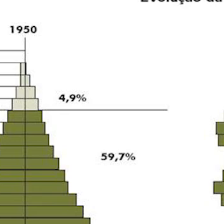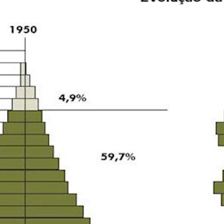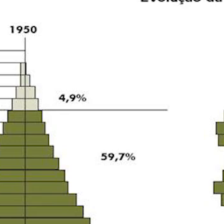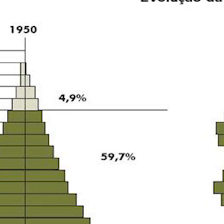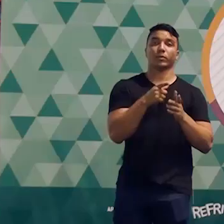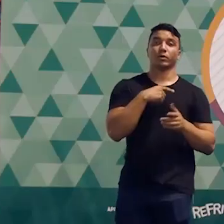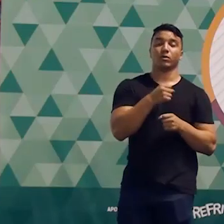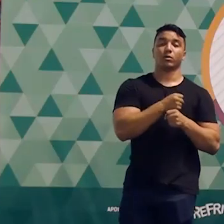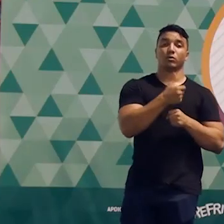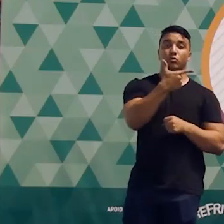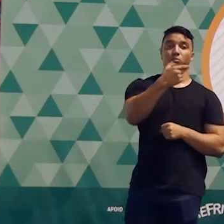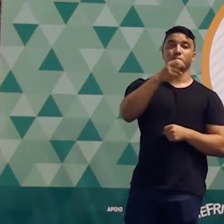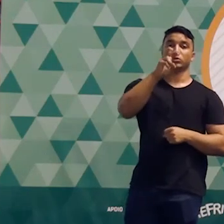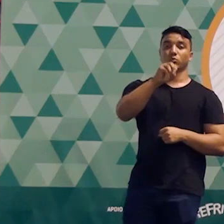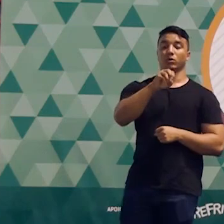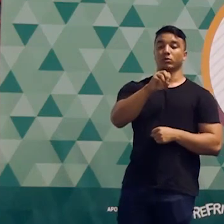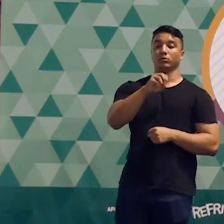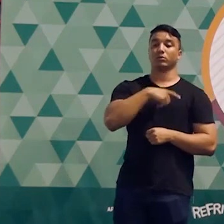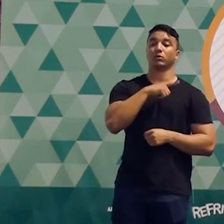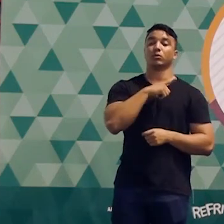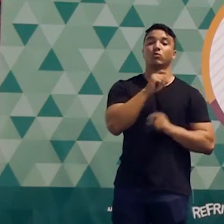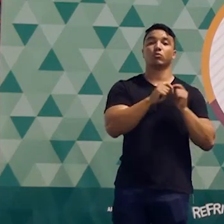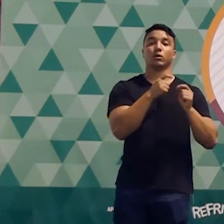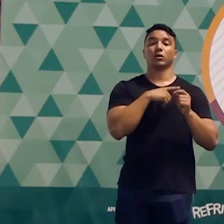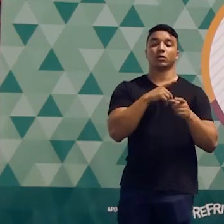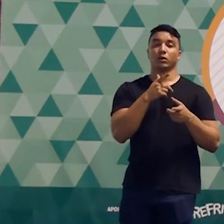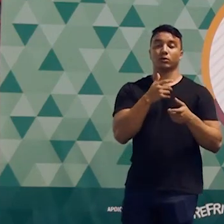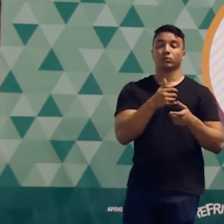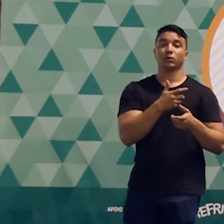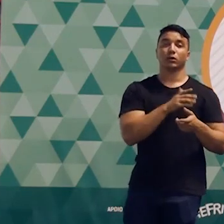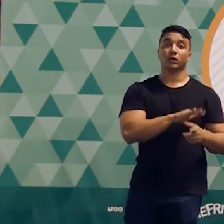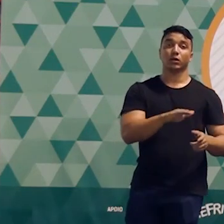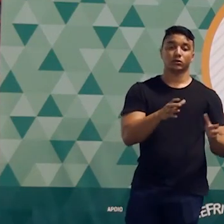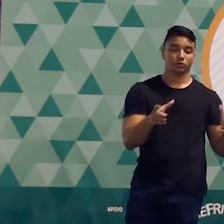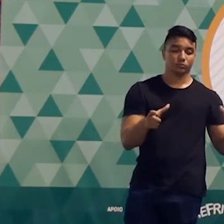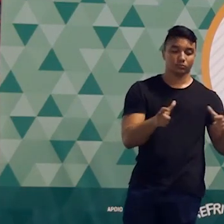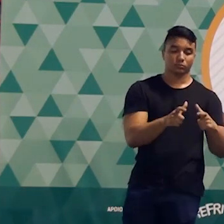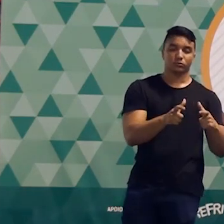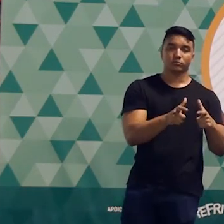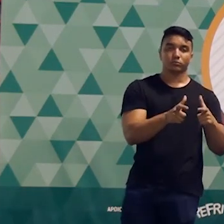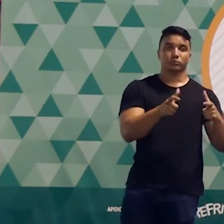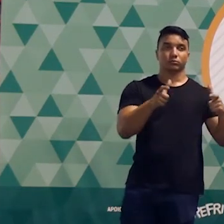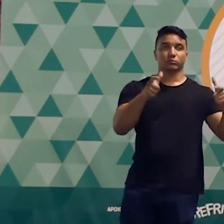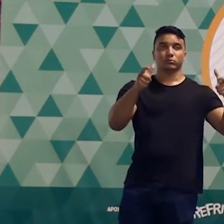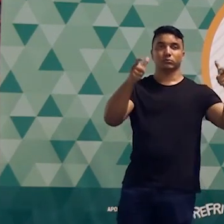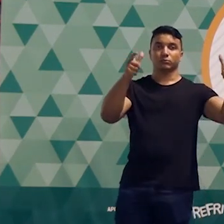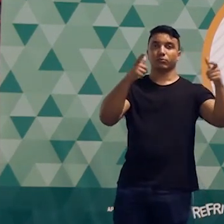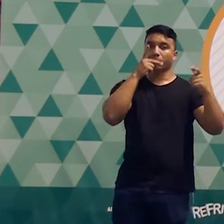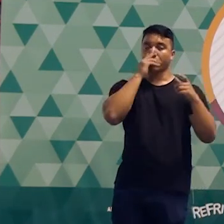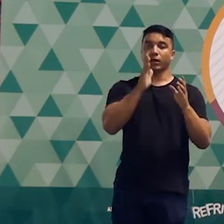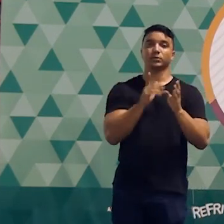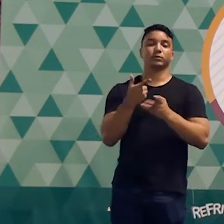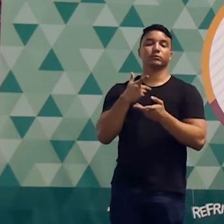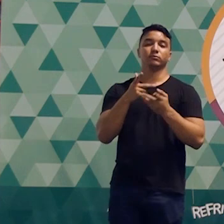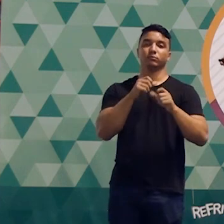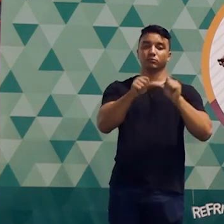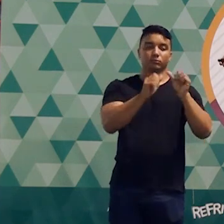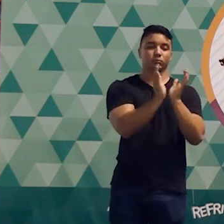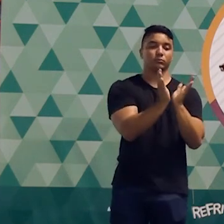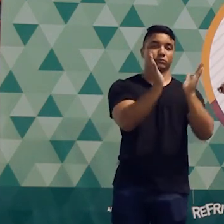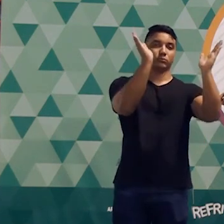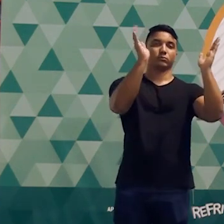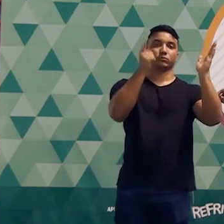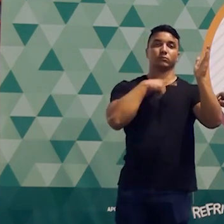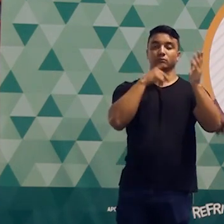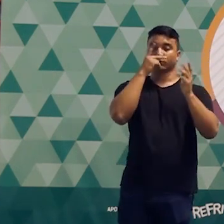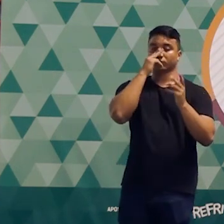mostra o Japão em 2050. O Japão de 2050, o pessoal está esperando que a pirâmide do Japão fique de cabeça para baixo. Vai ter mais